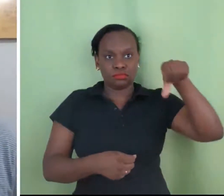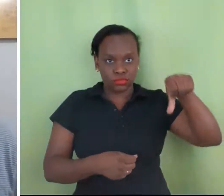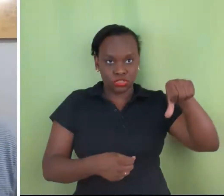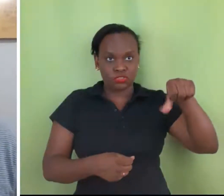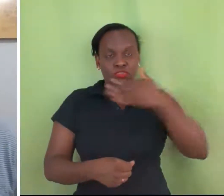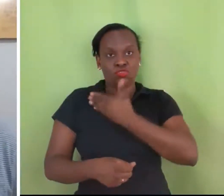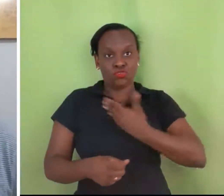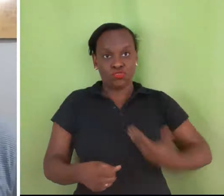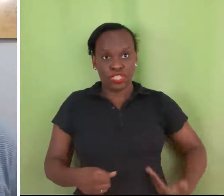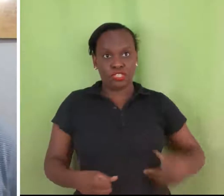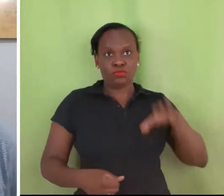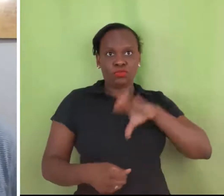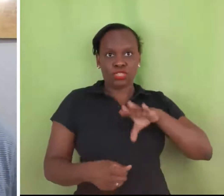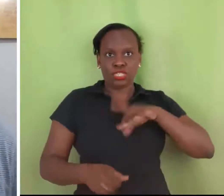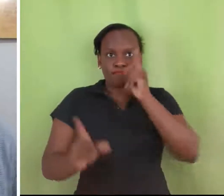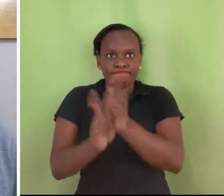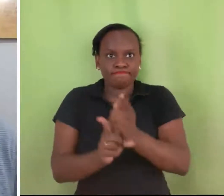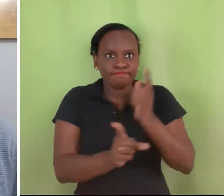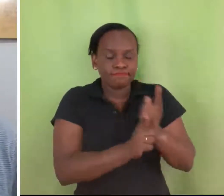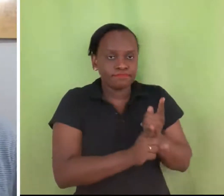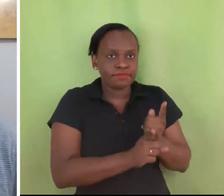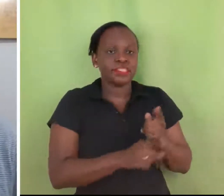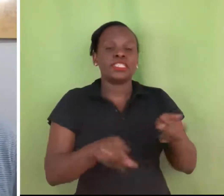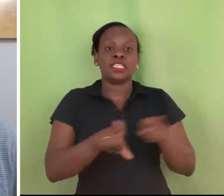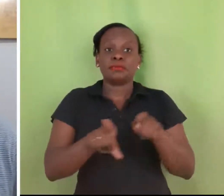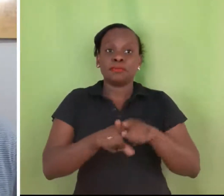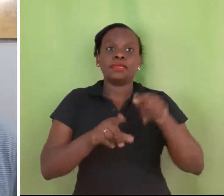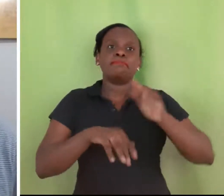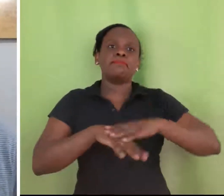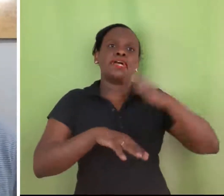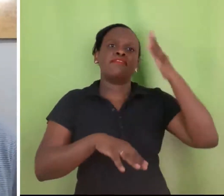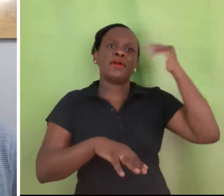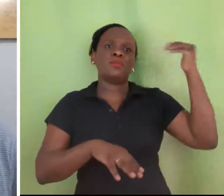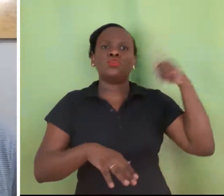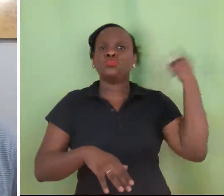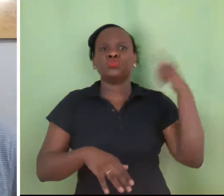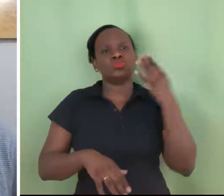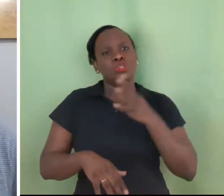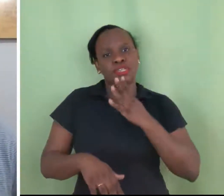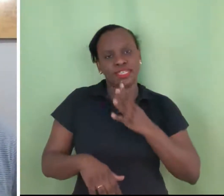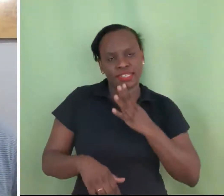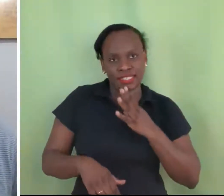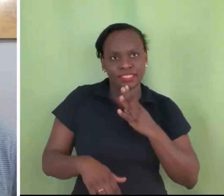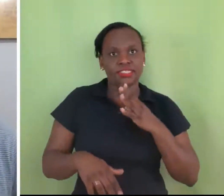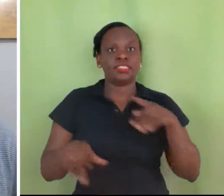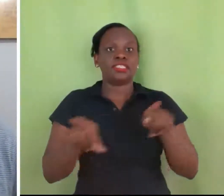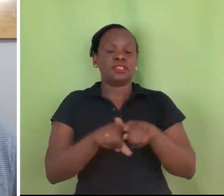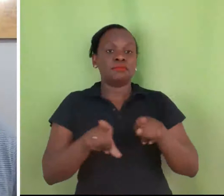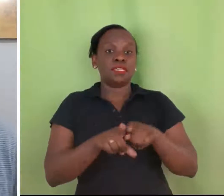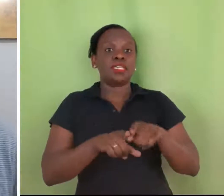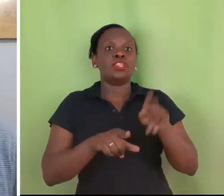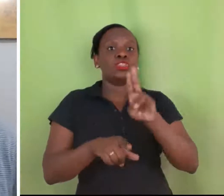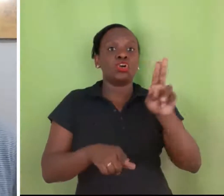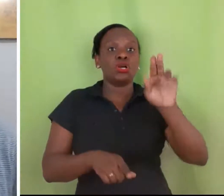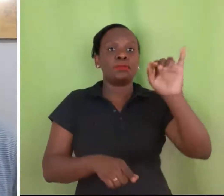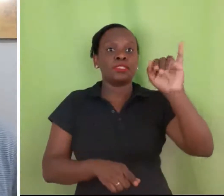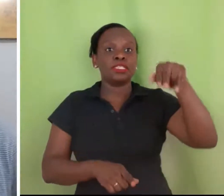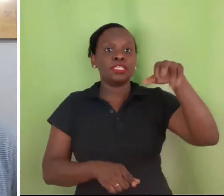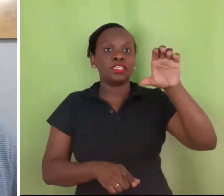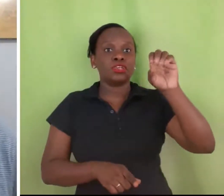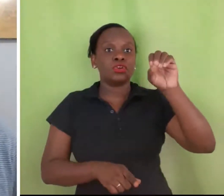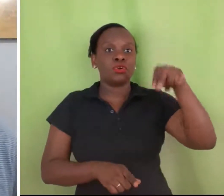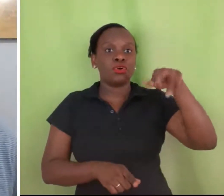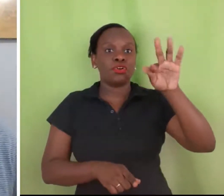pelas autoridades portuguesas, né? E ele também é o mais famoso, é o mais conhecido de todos. Ele também é conhecido pelo nome de